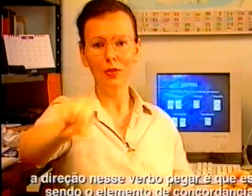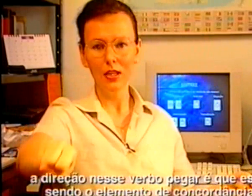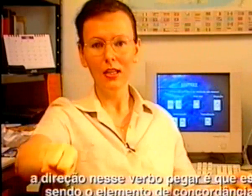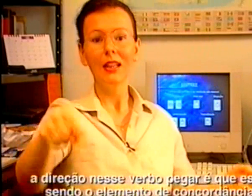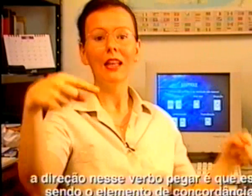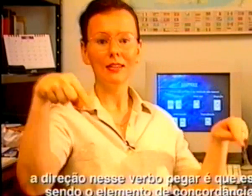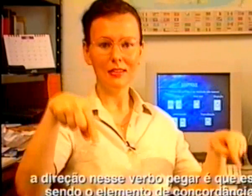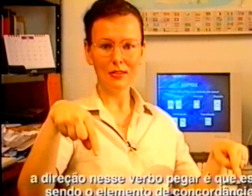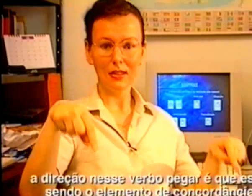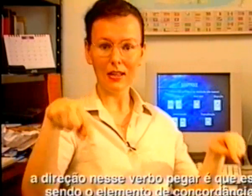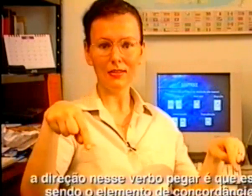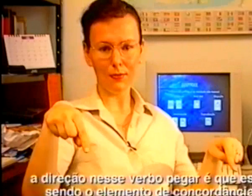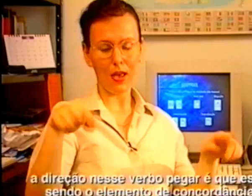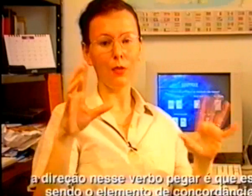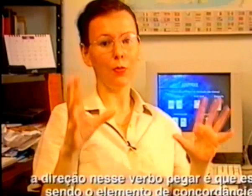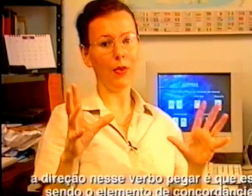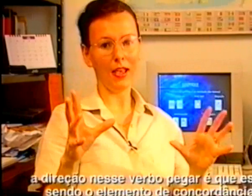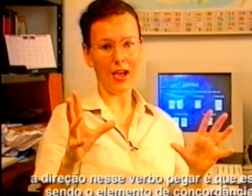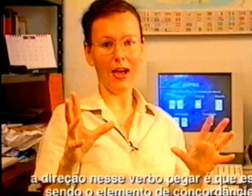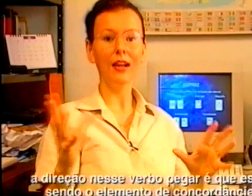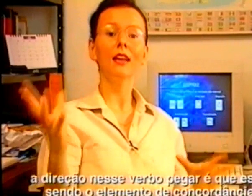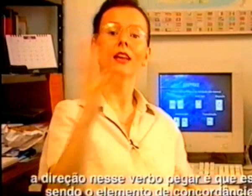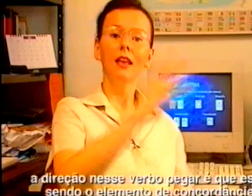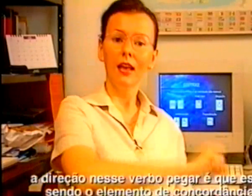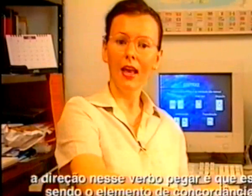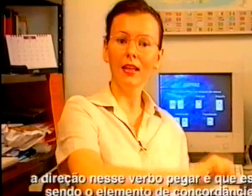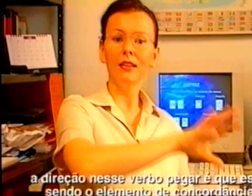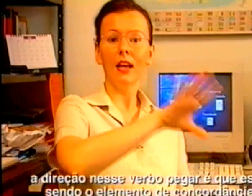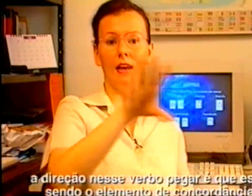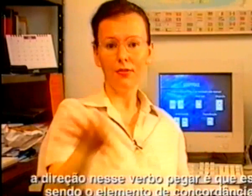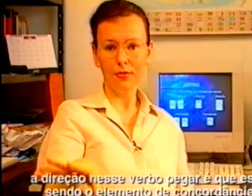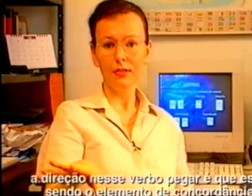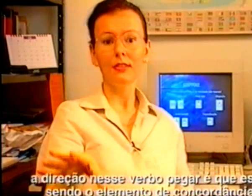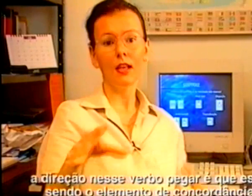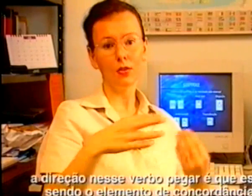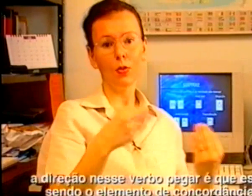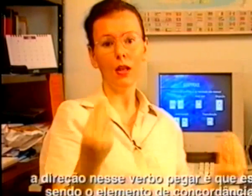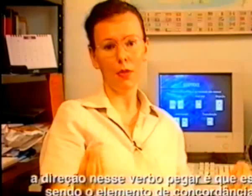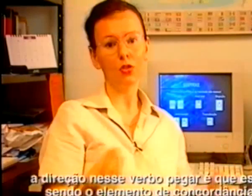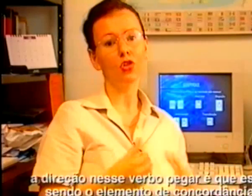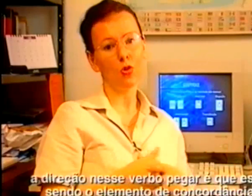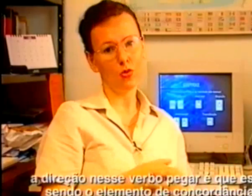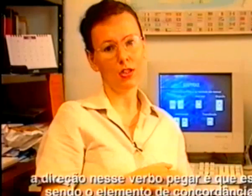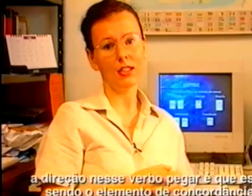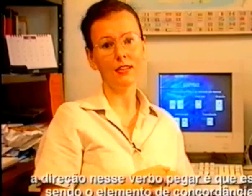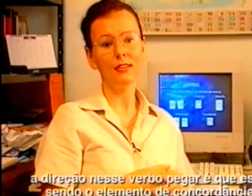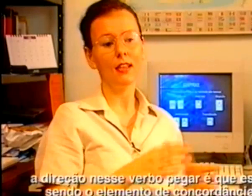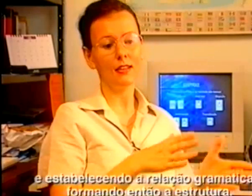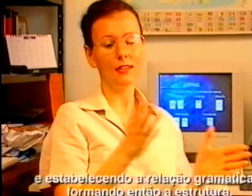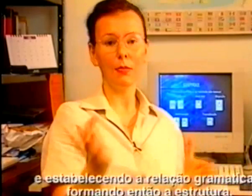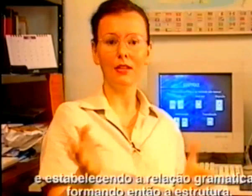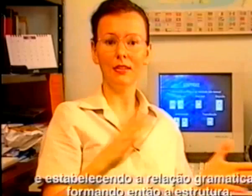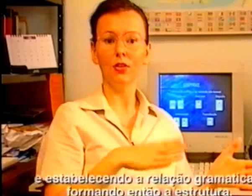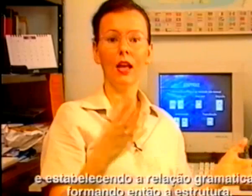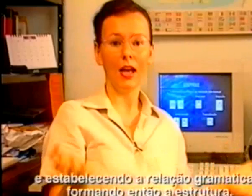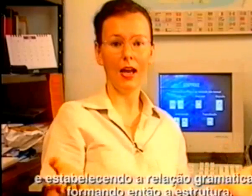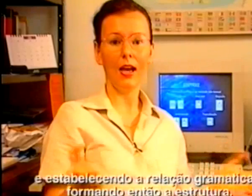direção nesse verbo pegar é que está sendo o elemento de concordância e estabelecendo